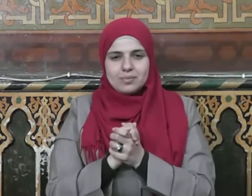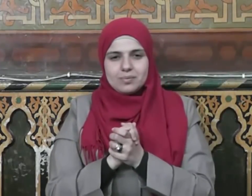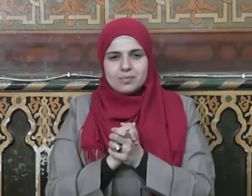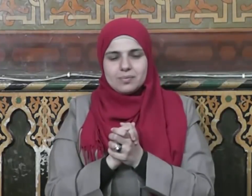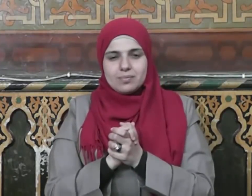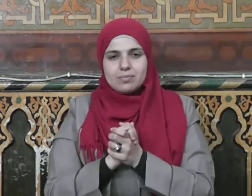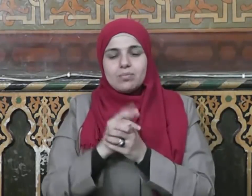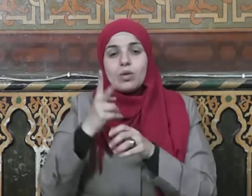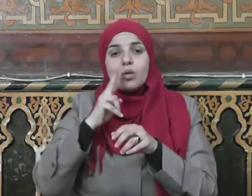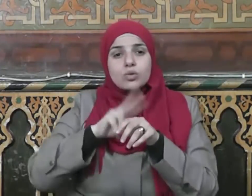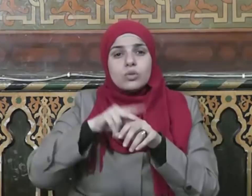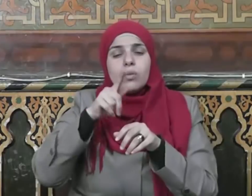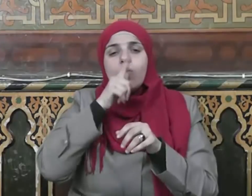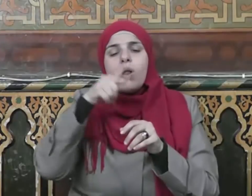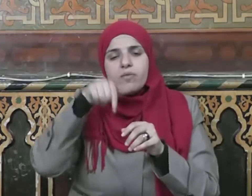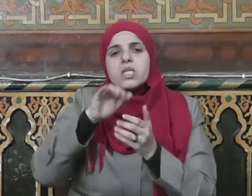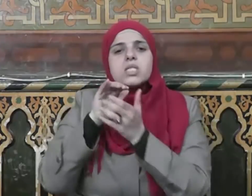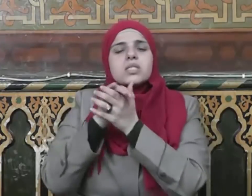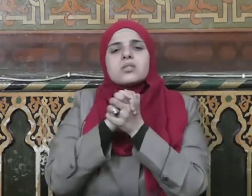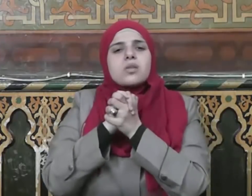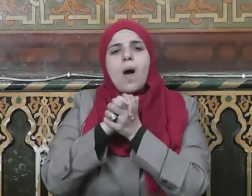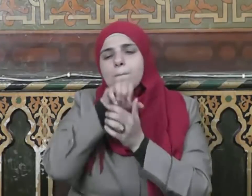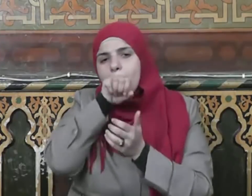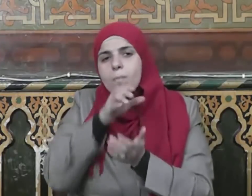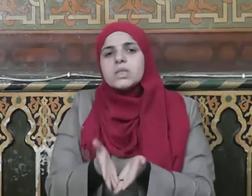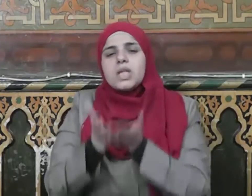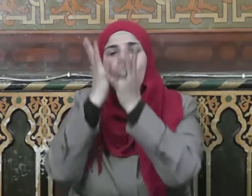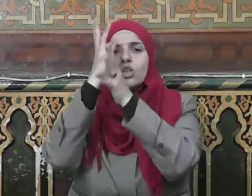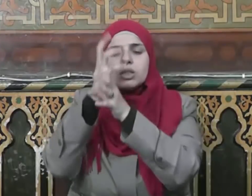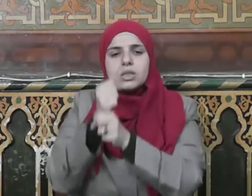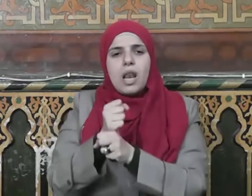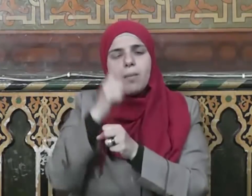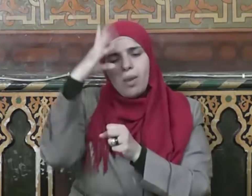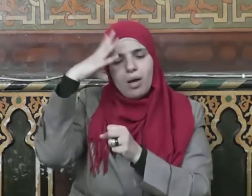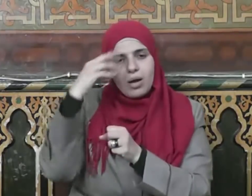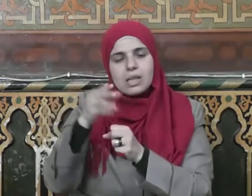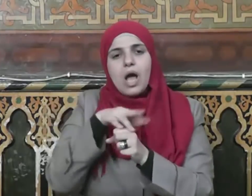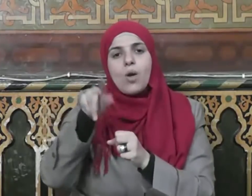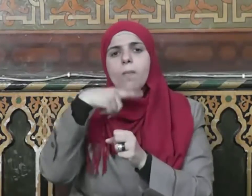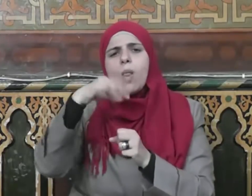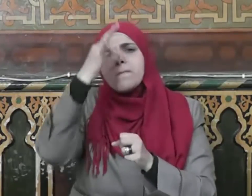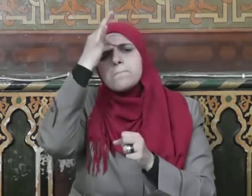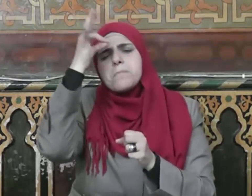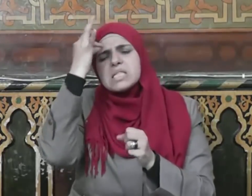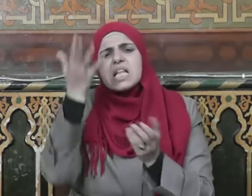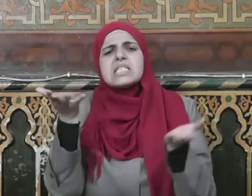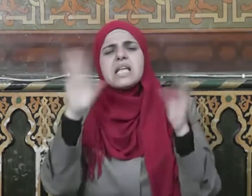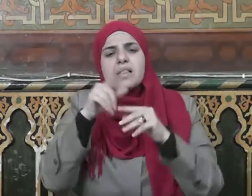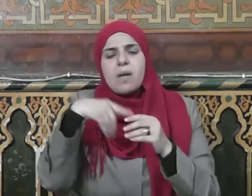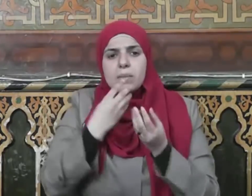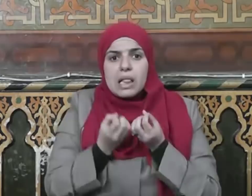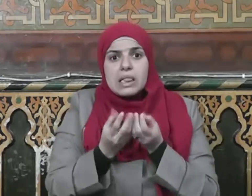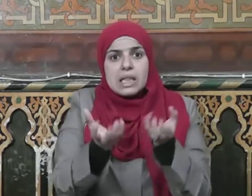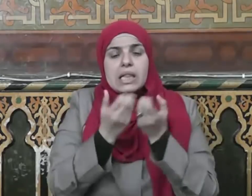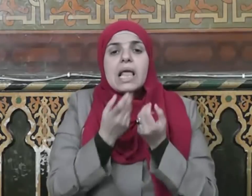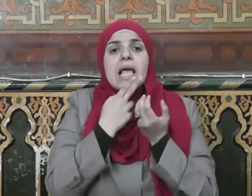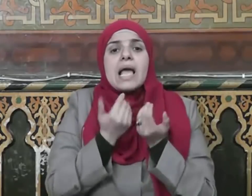لقد ضرب لنا الصحابة رضوان الله تعالى عليهم أروع الأمثلة في البذل والعطاء